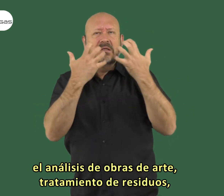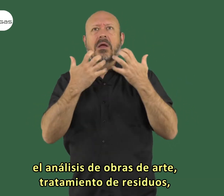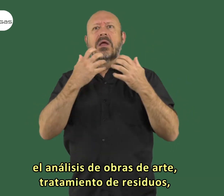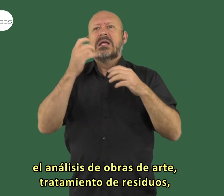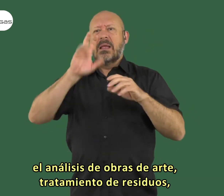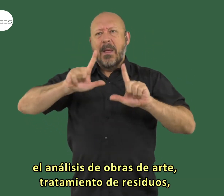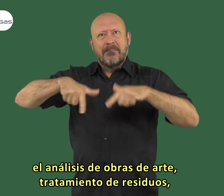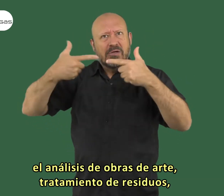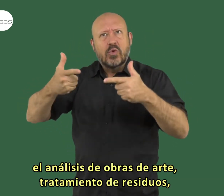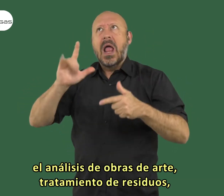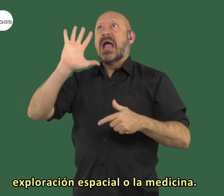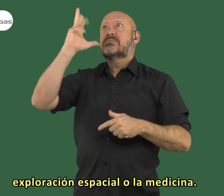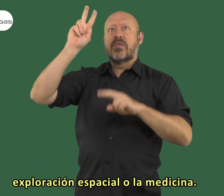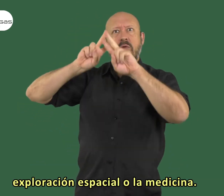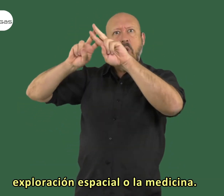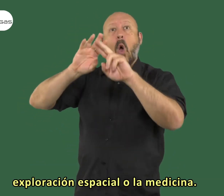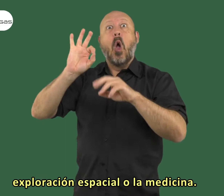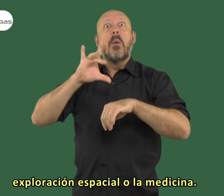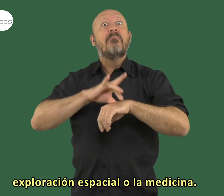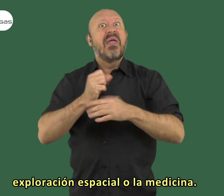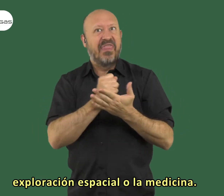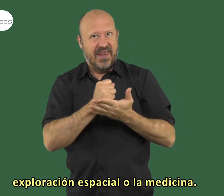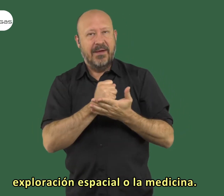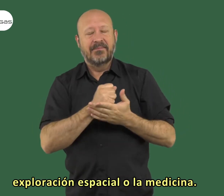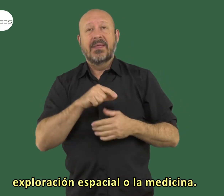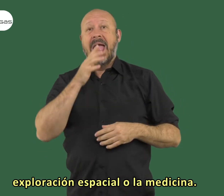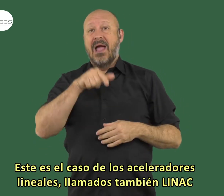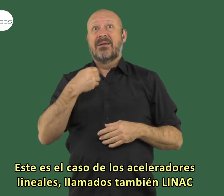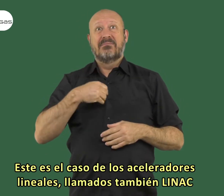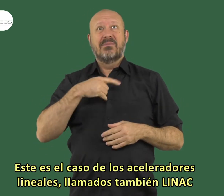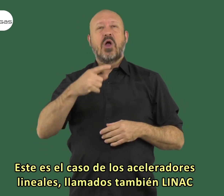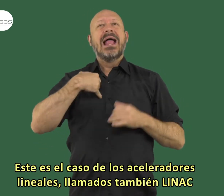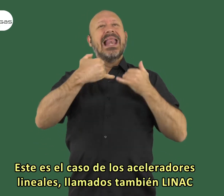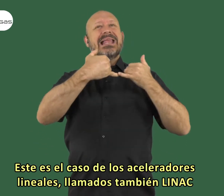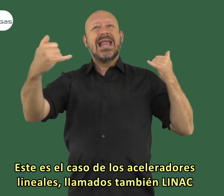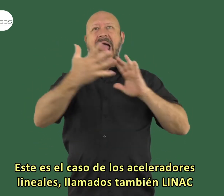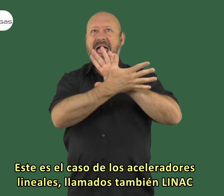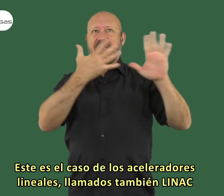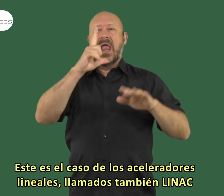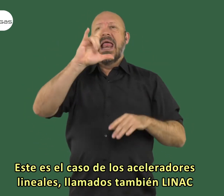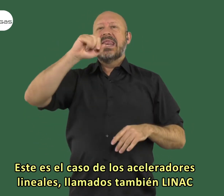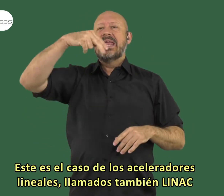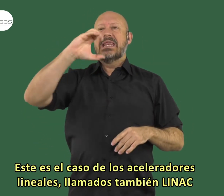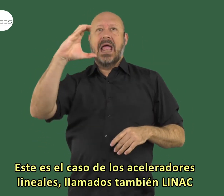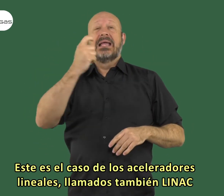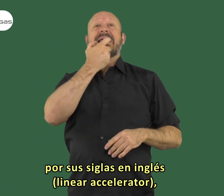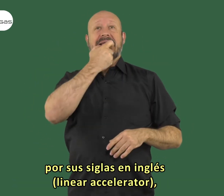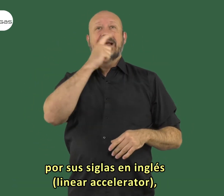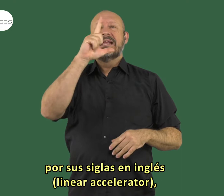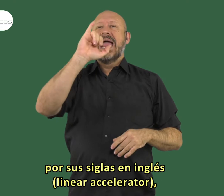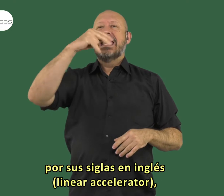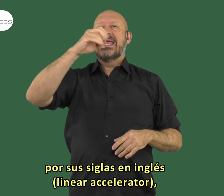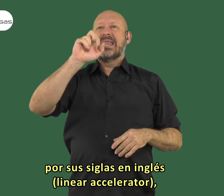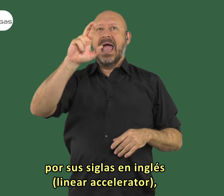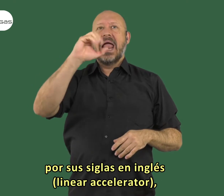arte, tratamiento de residuos, exploración espacial o la medicina. Este es el caso de los aceleradores lineales, llamados LINAC por sus